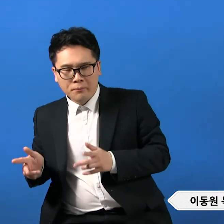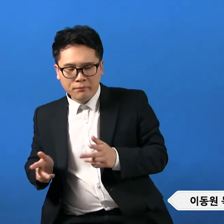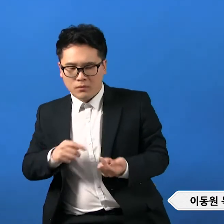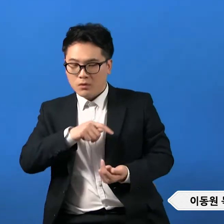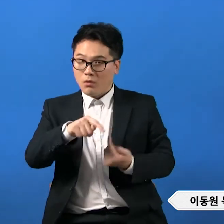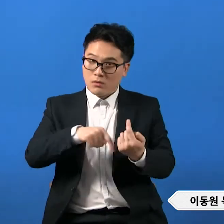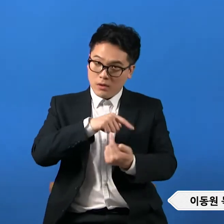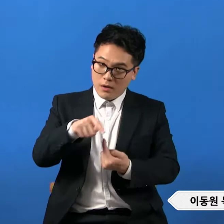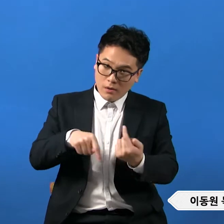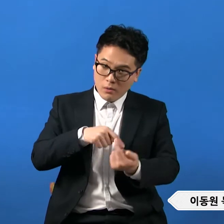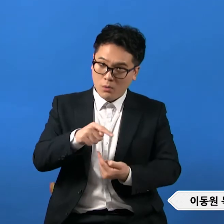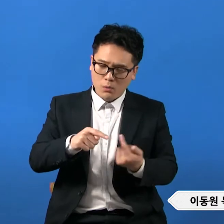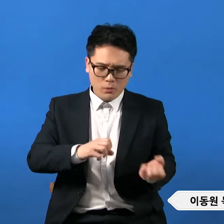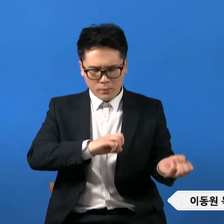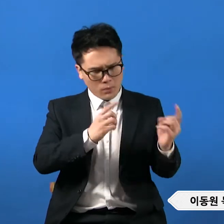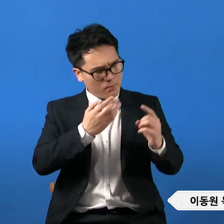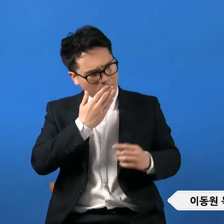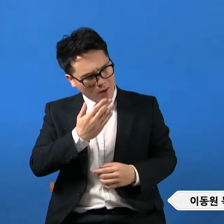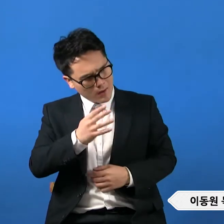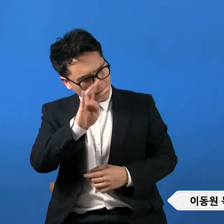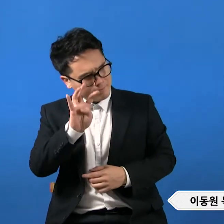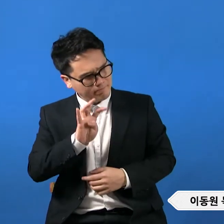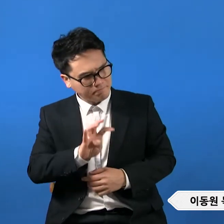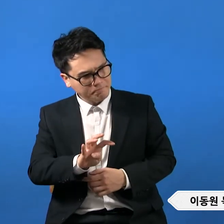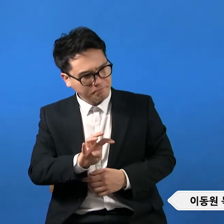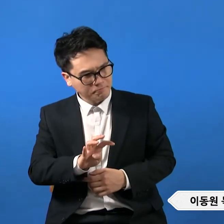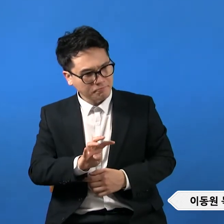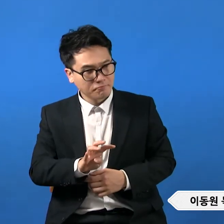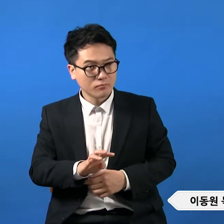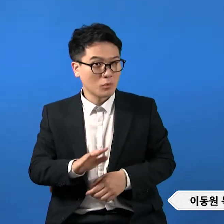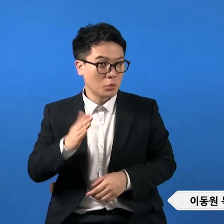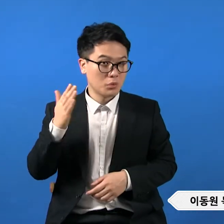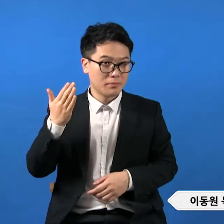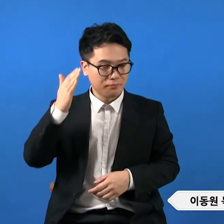수가 있을 것인가? 한국 경제가 요즘 안 좋죠.